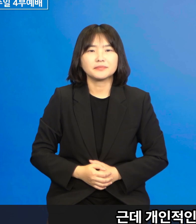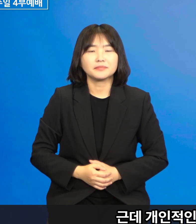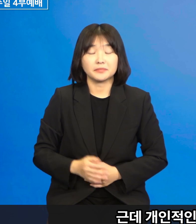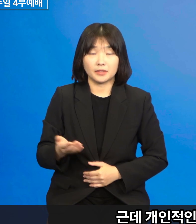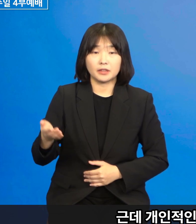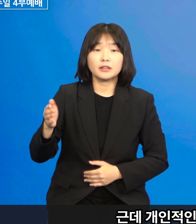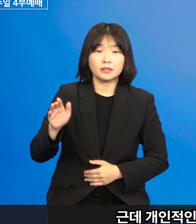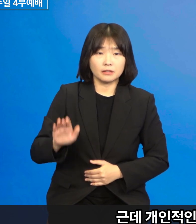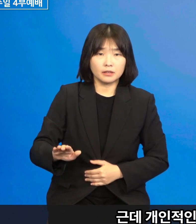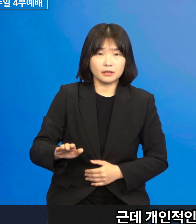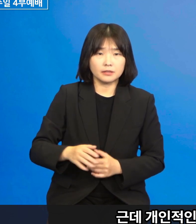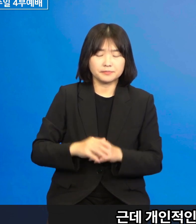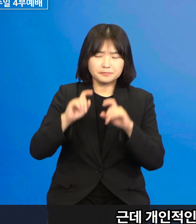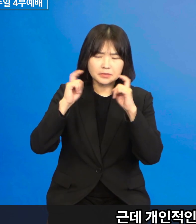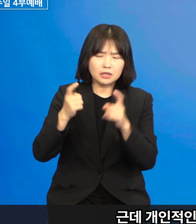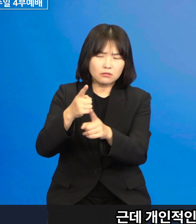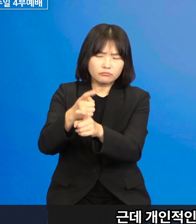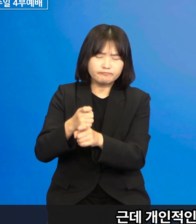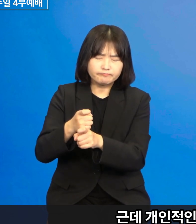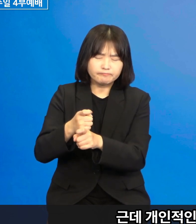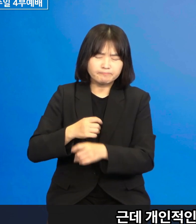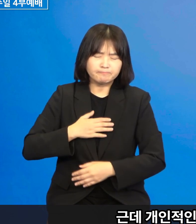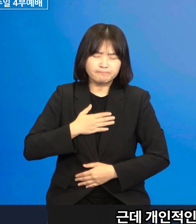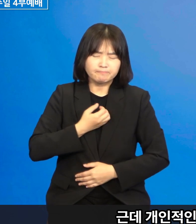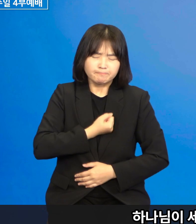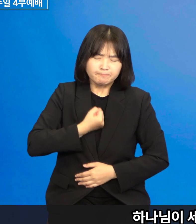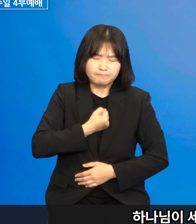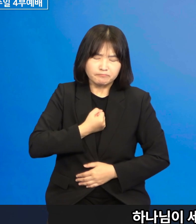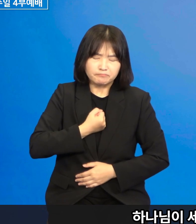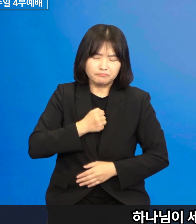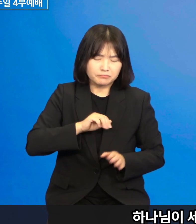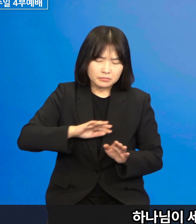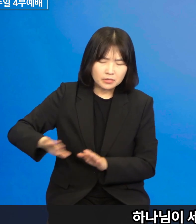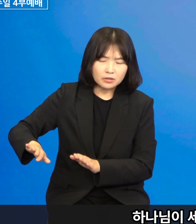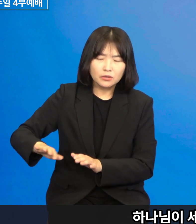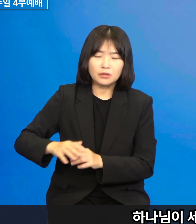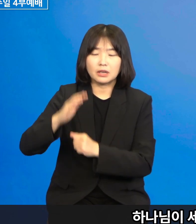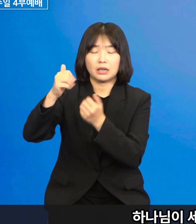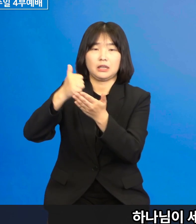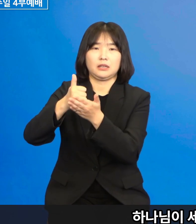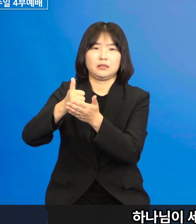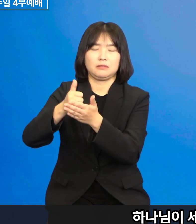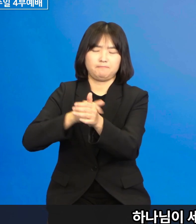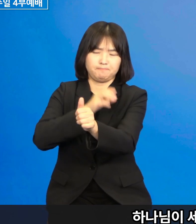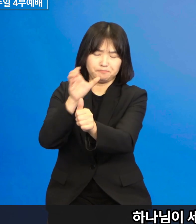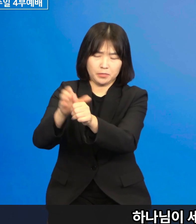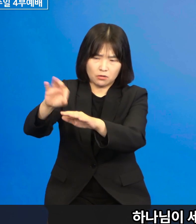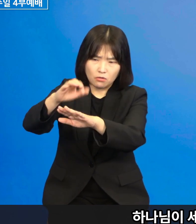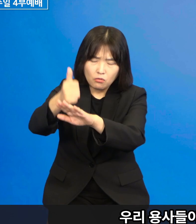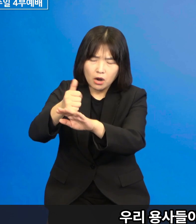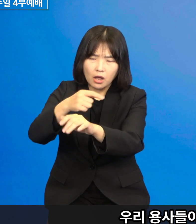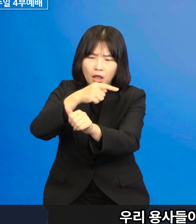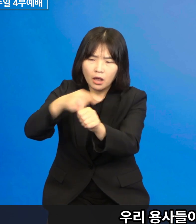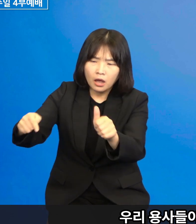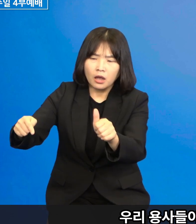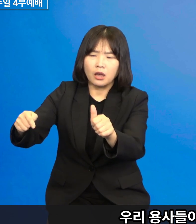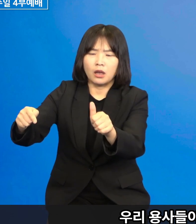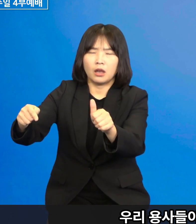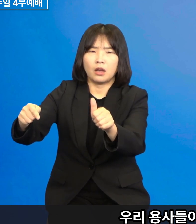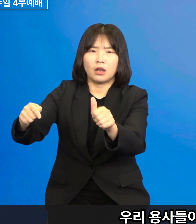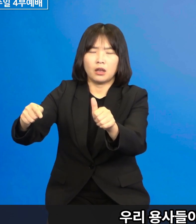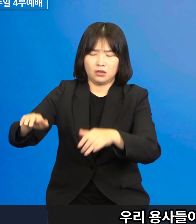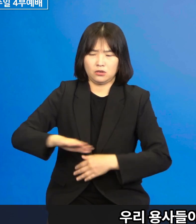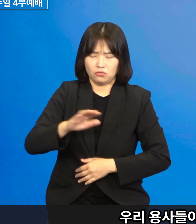근데 개인적인 원한은 다 제껴두고 하나님 세우신 왕이 죽었다, 우리의